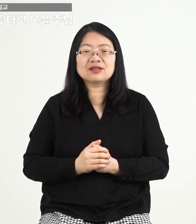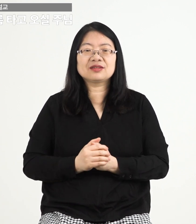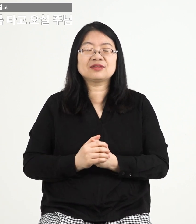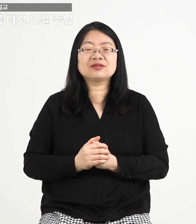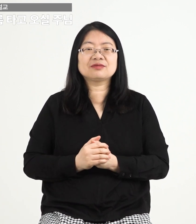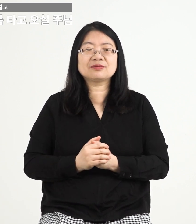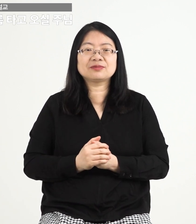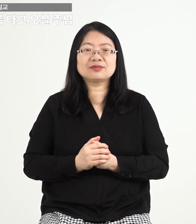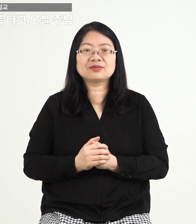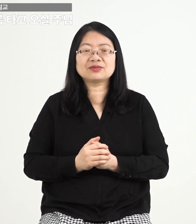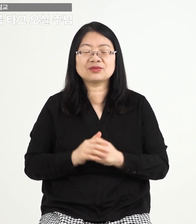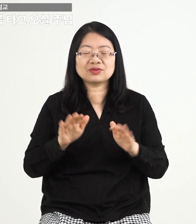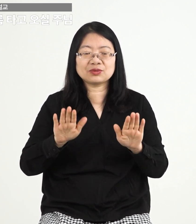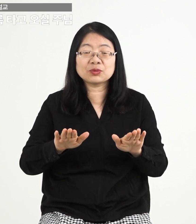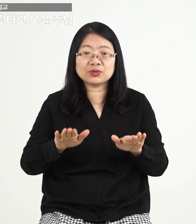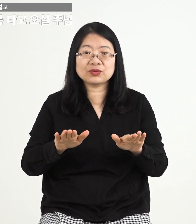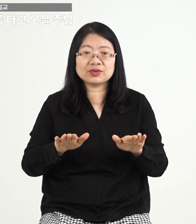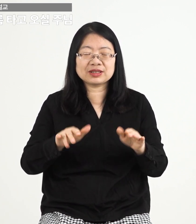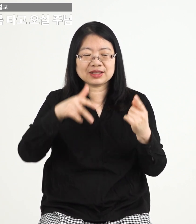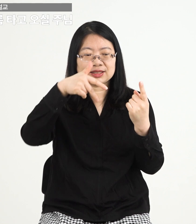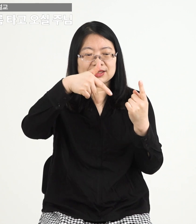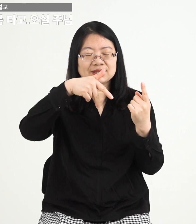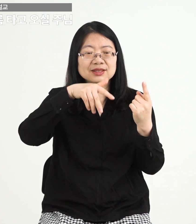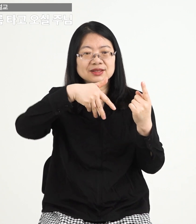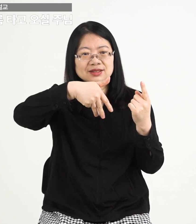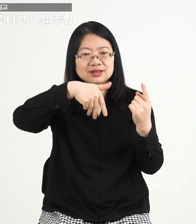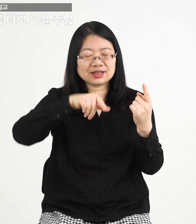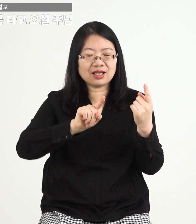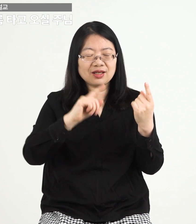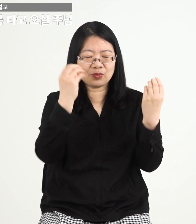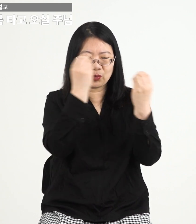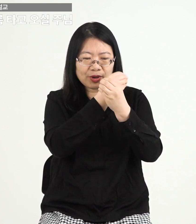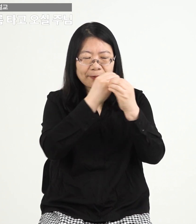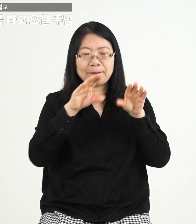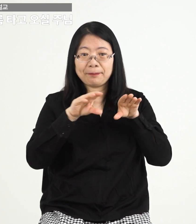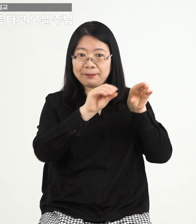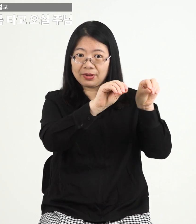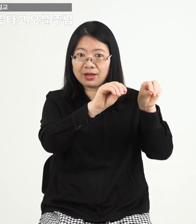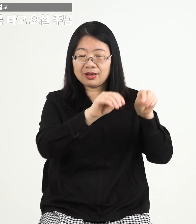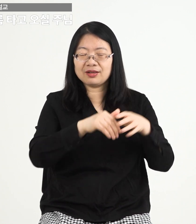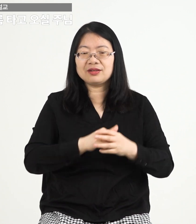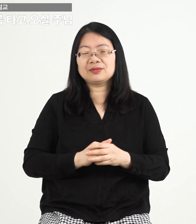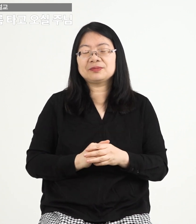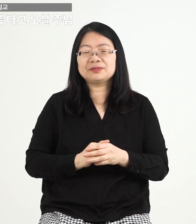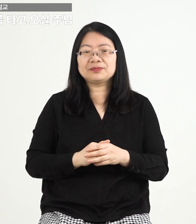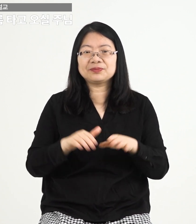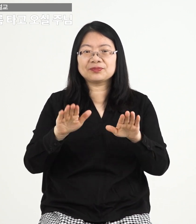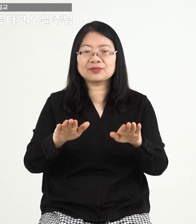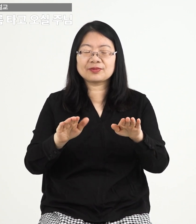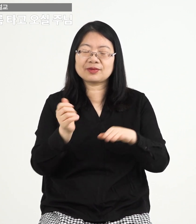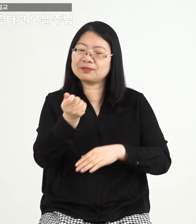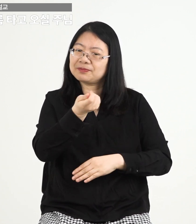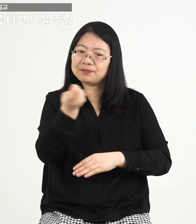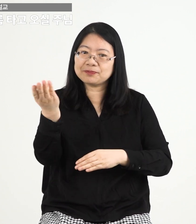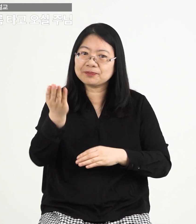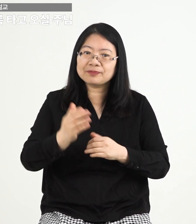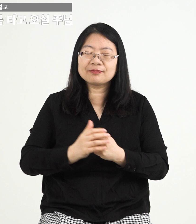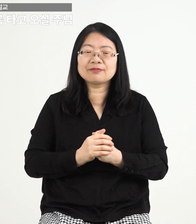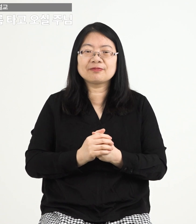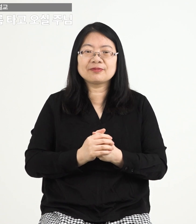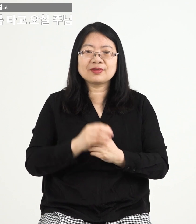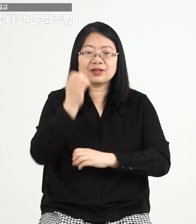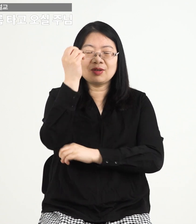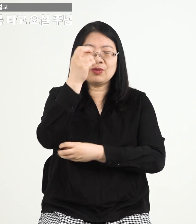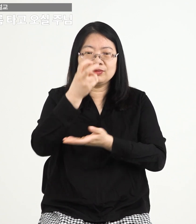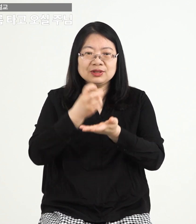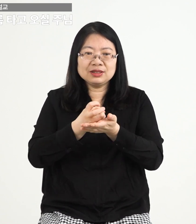이런 1차적인 좀 오해를 걷어내고 이제 몇 가지 원칙을